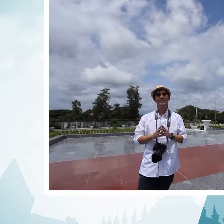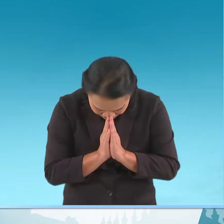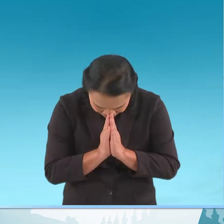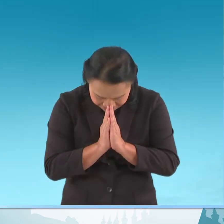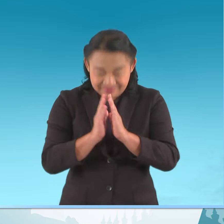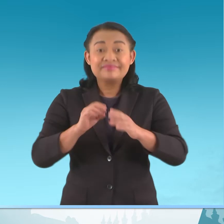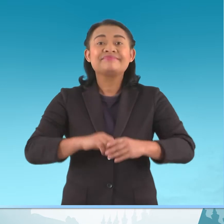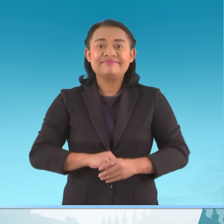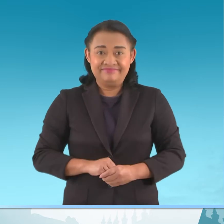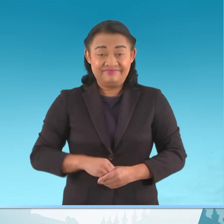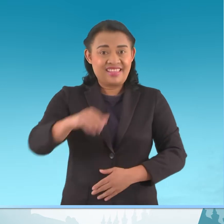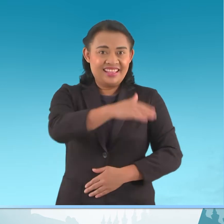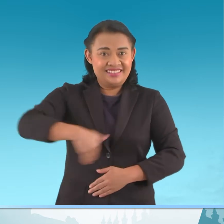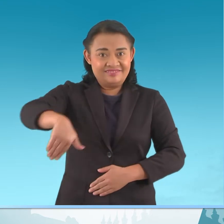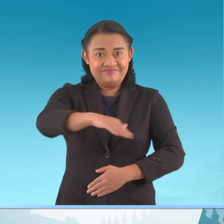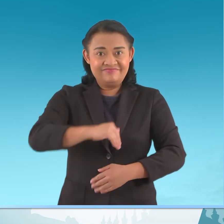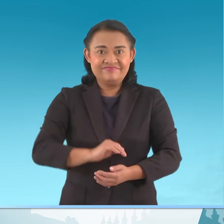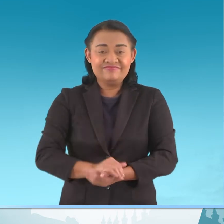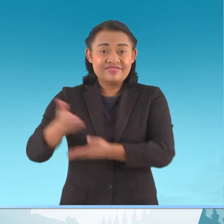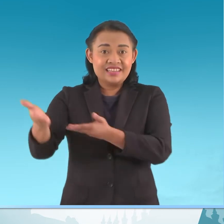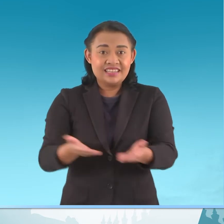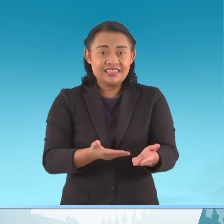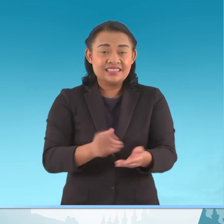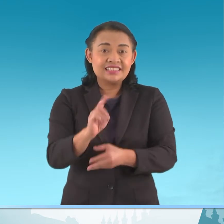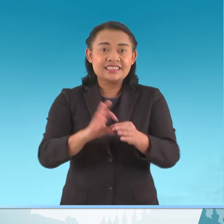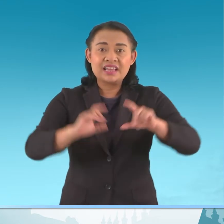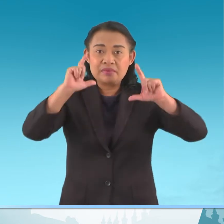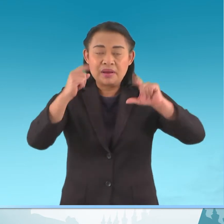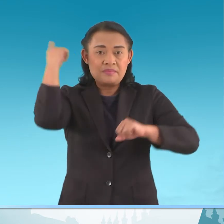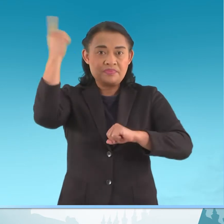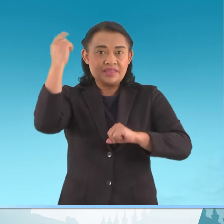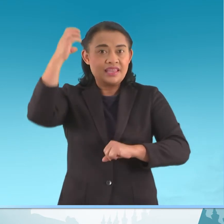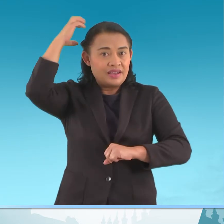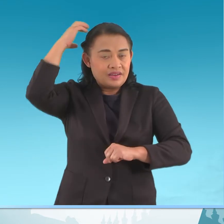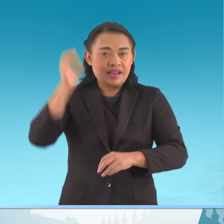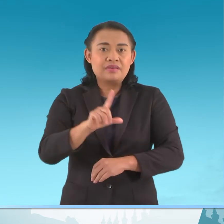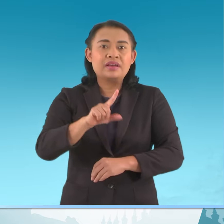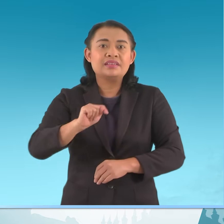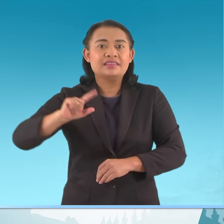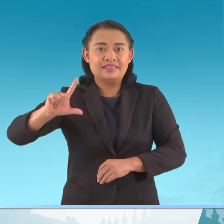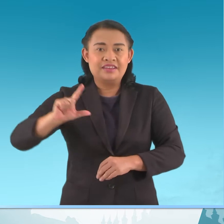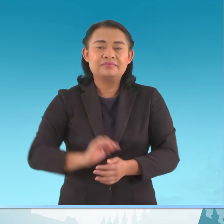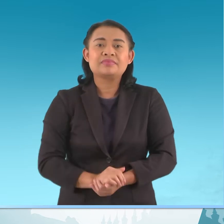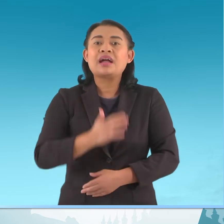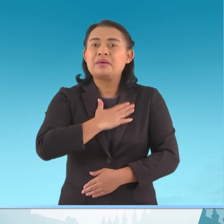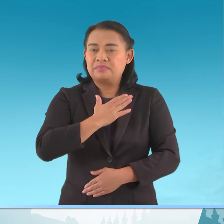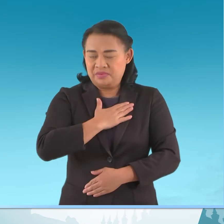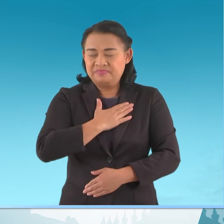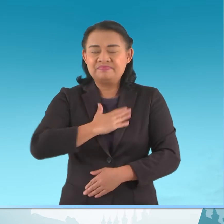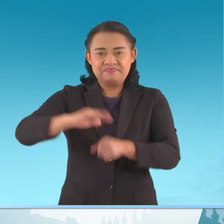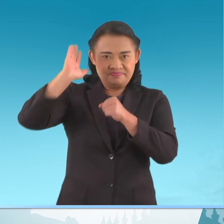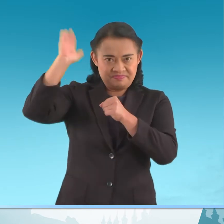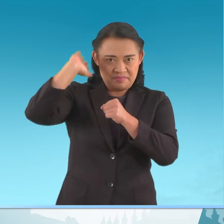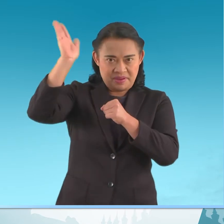สวัสดีเพื่อนๆทุกคนนะครับแล้วขอต้อนรับเข้าสู่รายการสะพายกล้องท่องลาว l t lLaos in the rainครับผมตูนว่ารัฐนะครับ